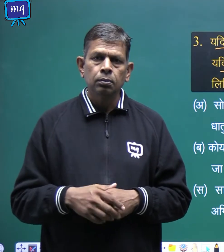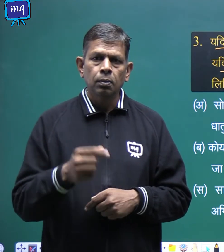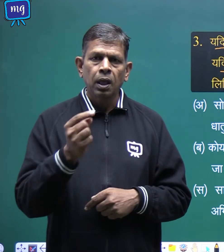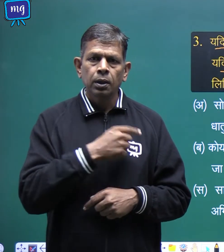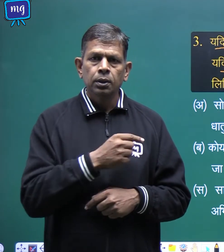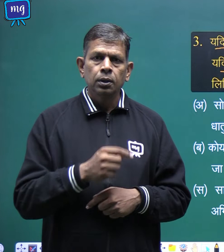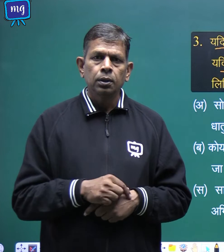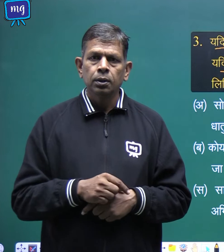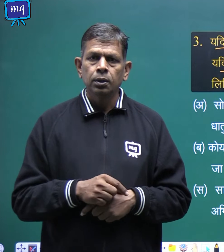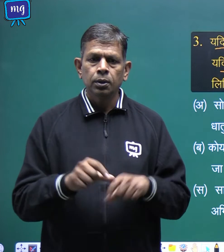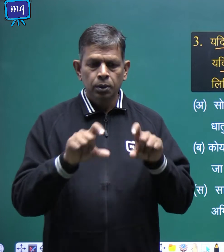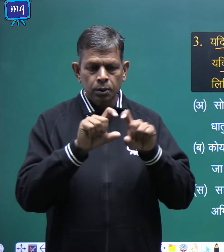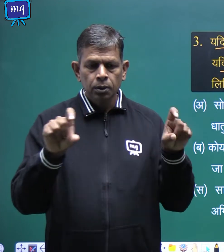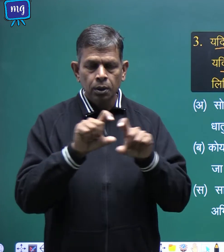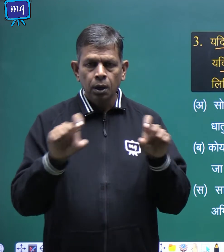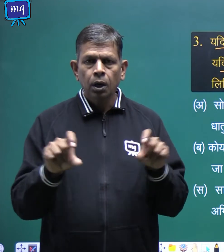यदि दिया गया कथन